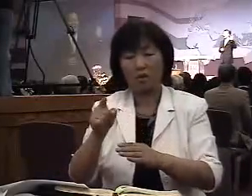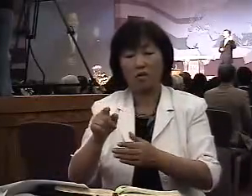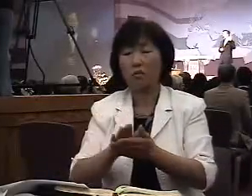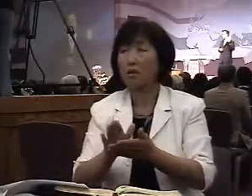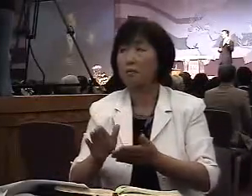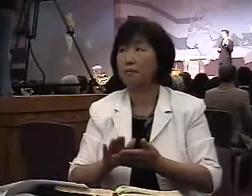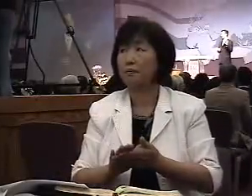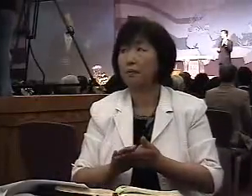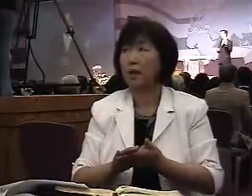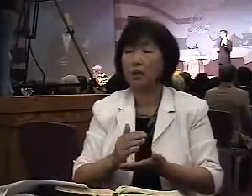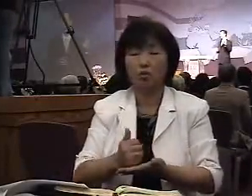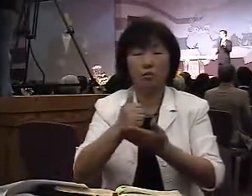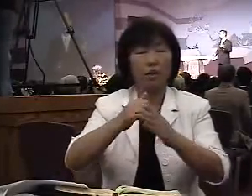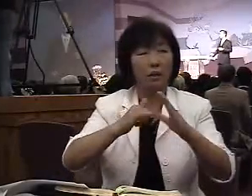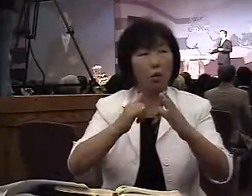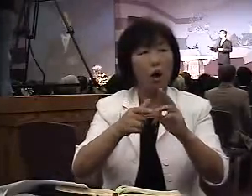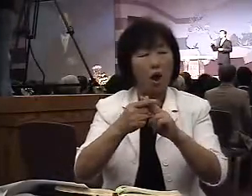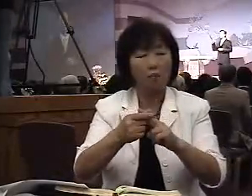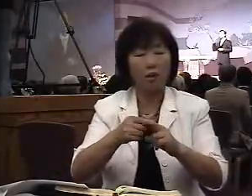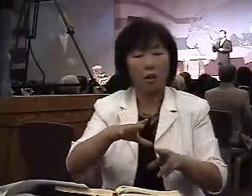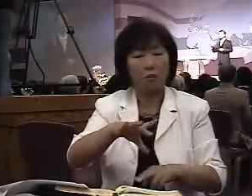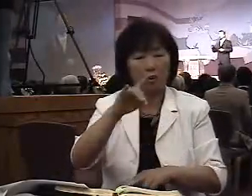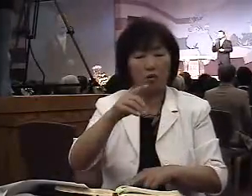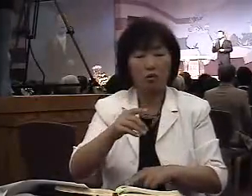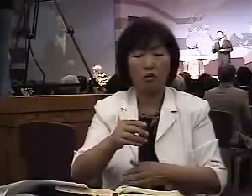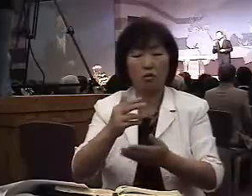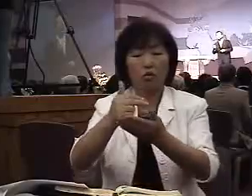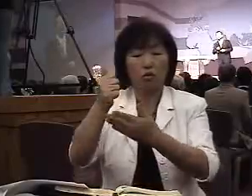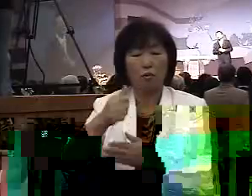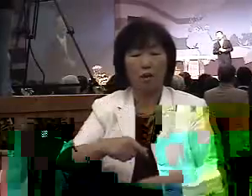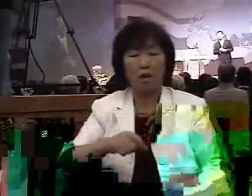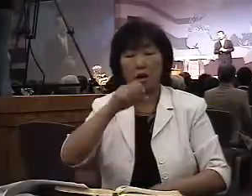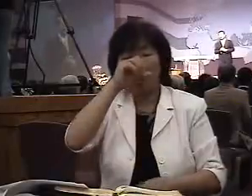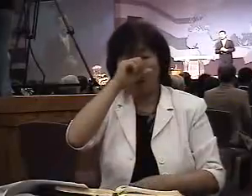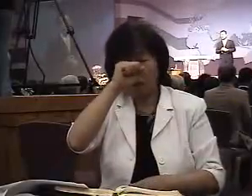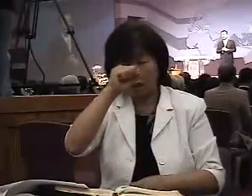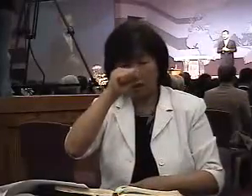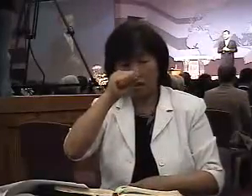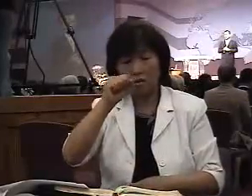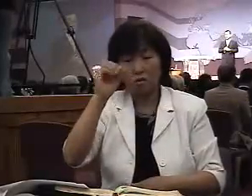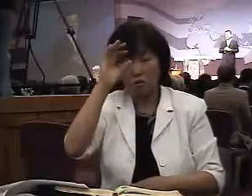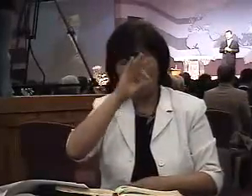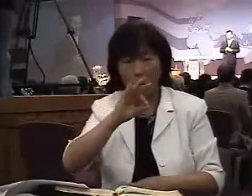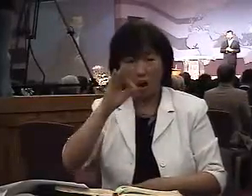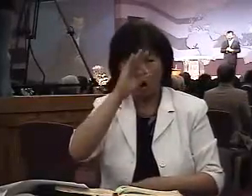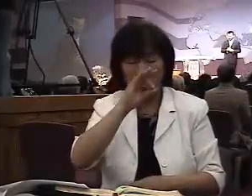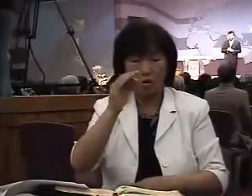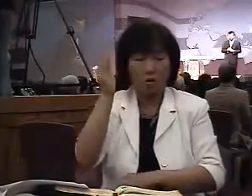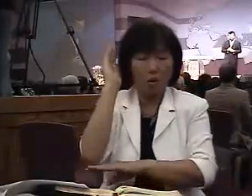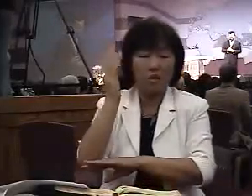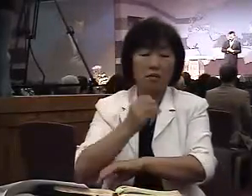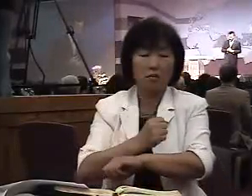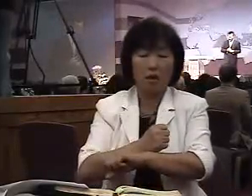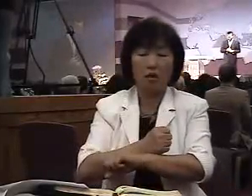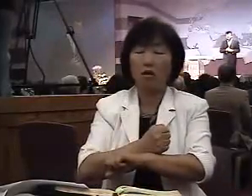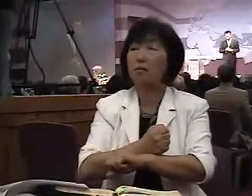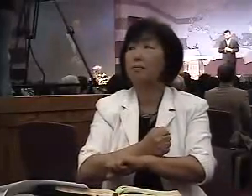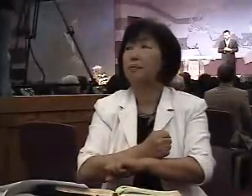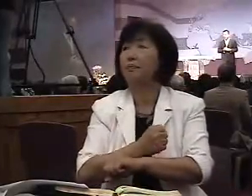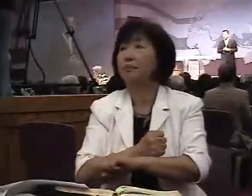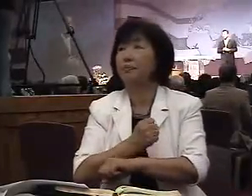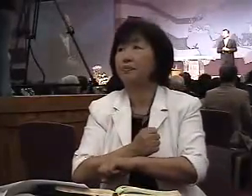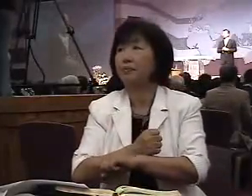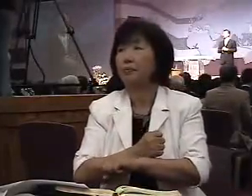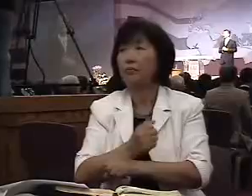주님의 나라와 함께 먼저 너희는 주님의 의를 구하라고 말씀을 하십니다.